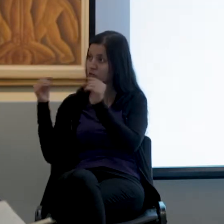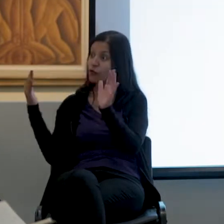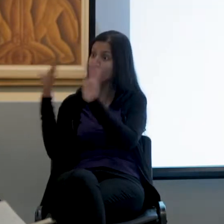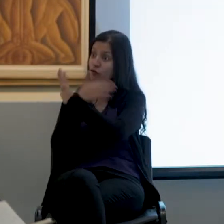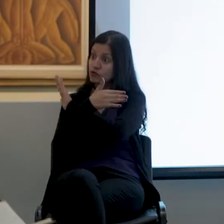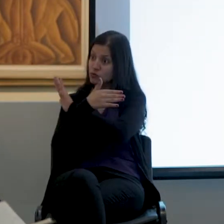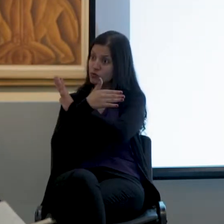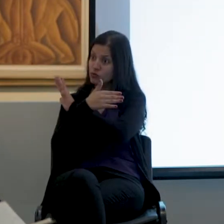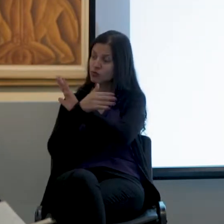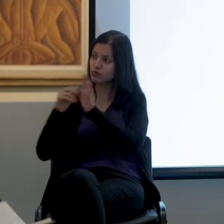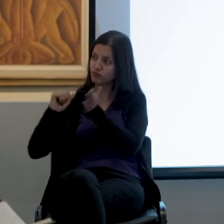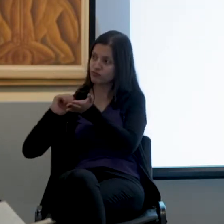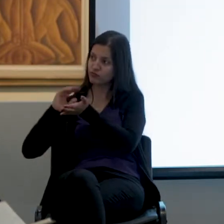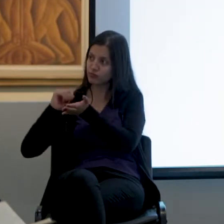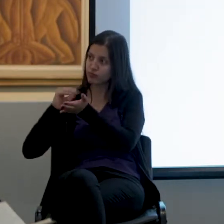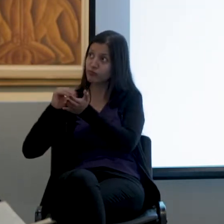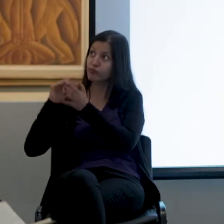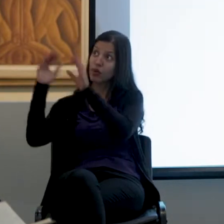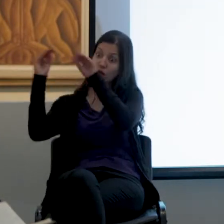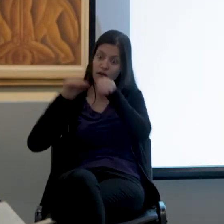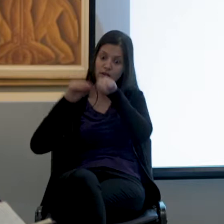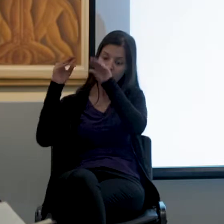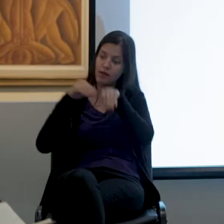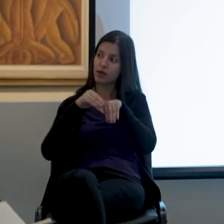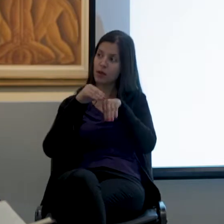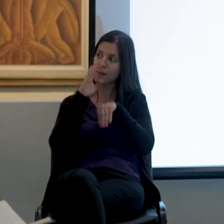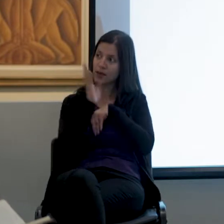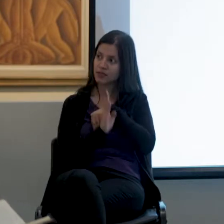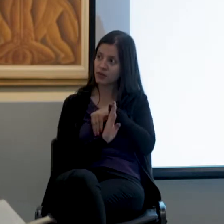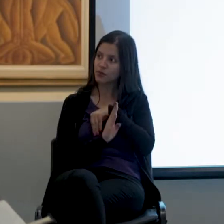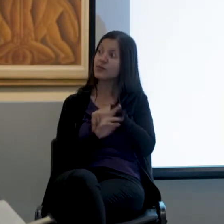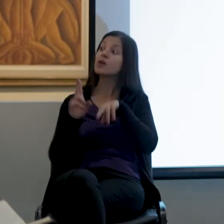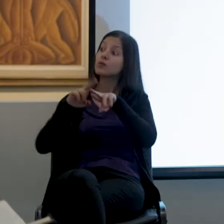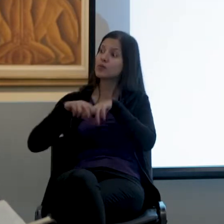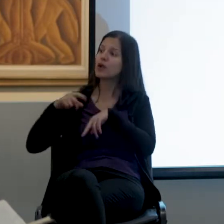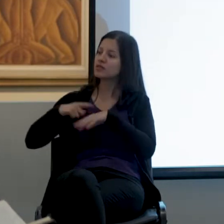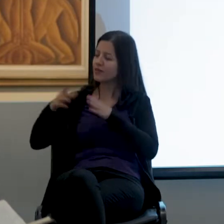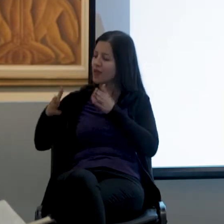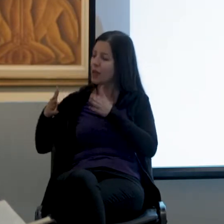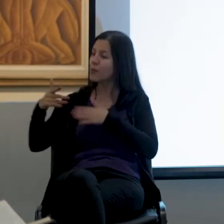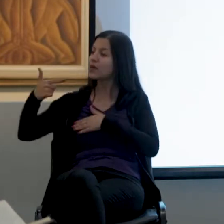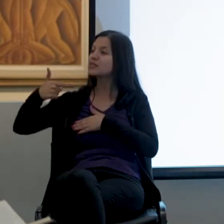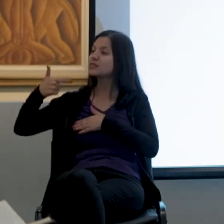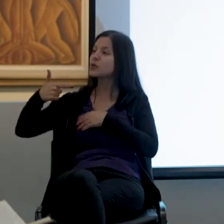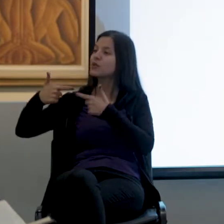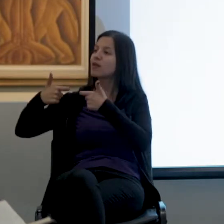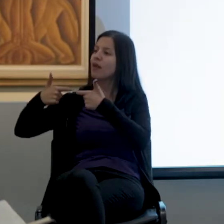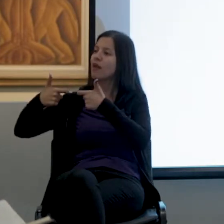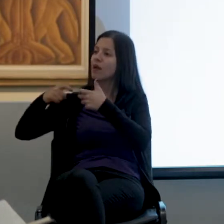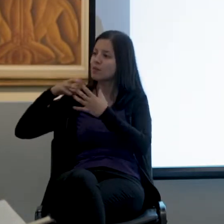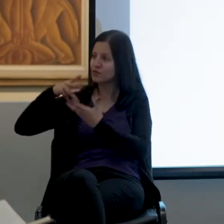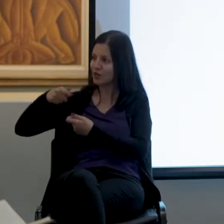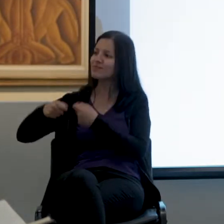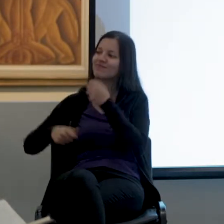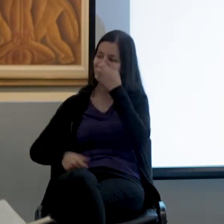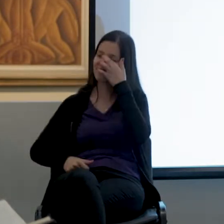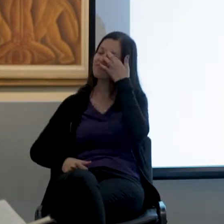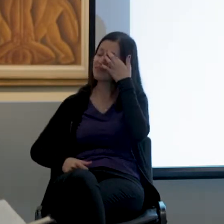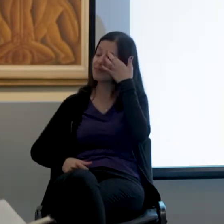Não à toa eu estou falando dos 3 países que se juntaram e fizeram a Segunda Guerra Mundial. Alguém sacou? Não à